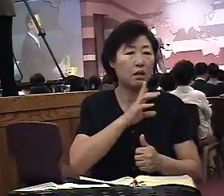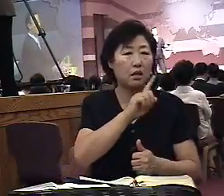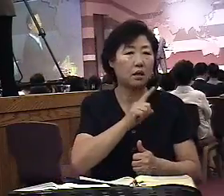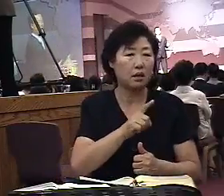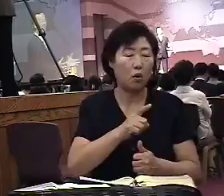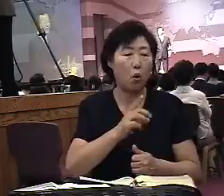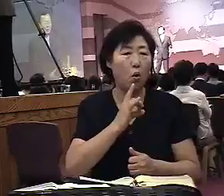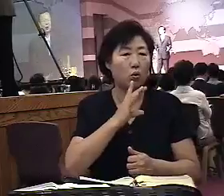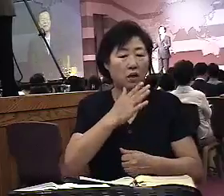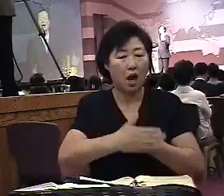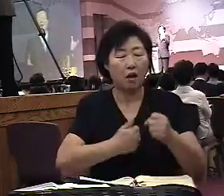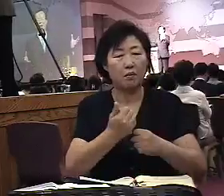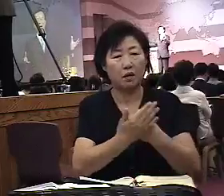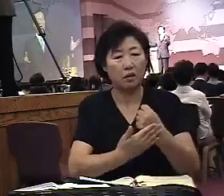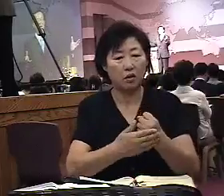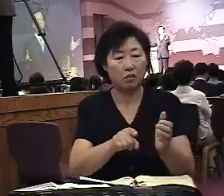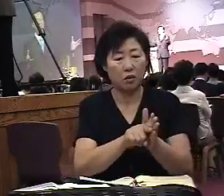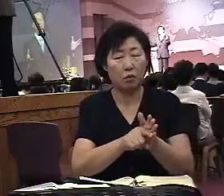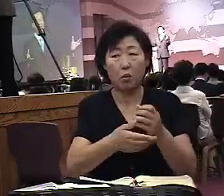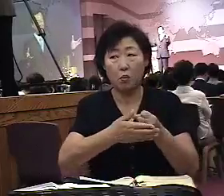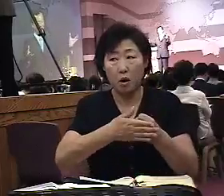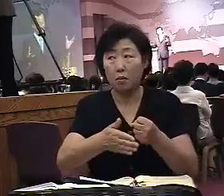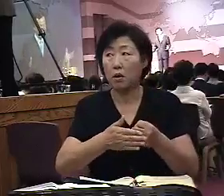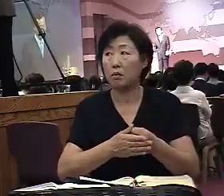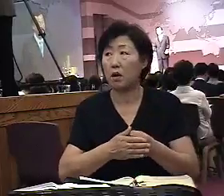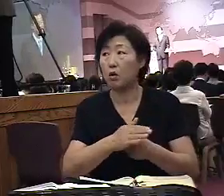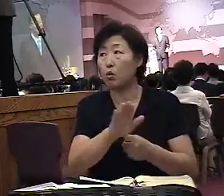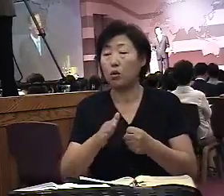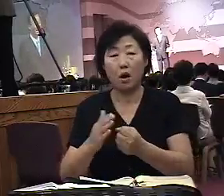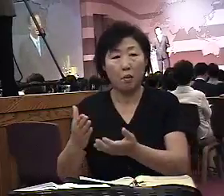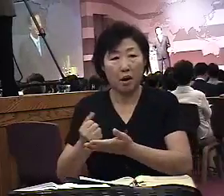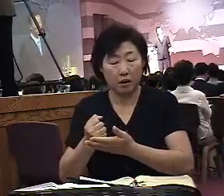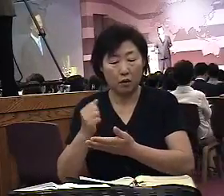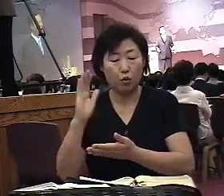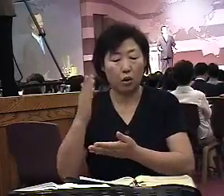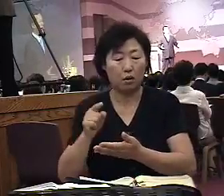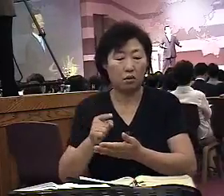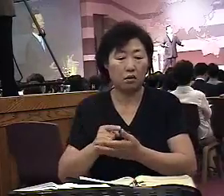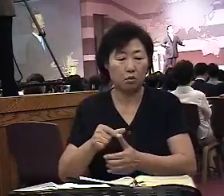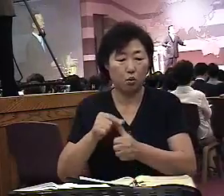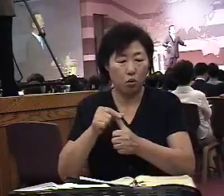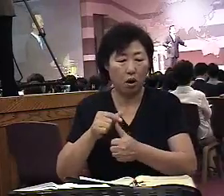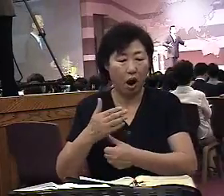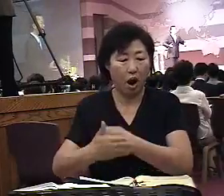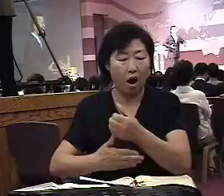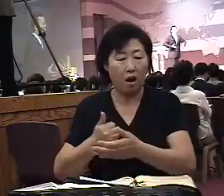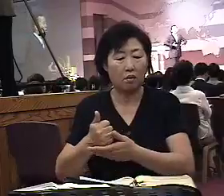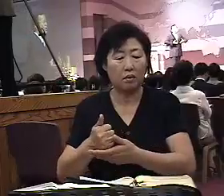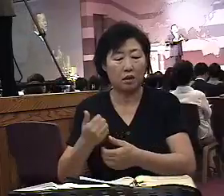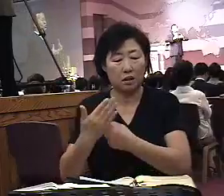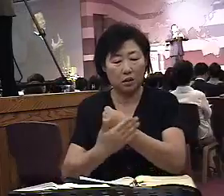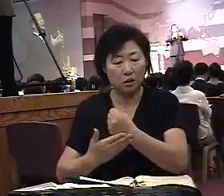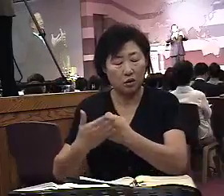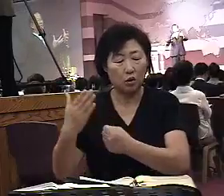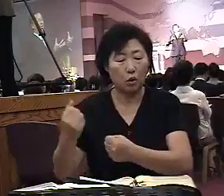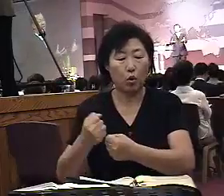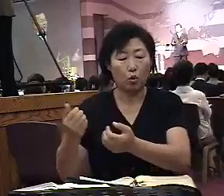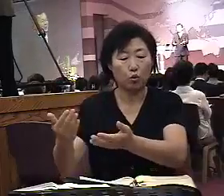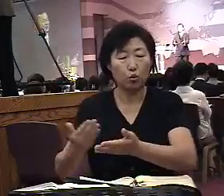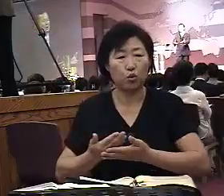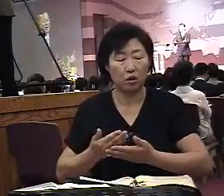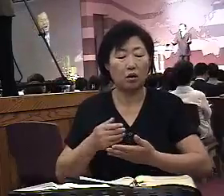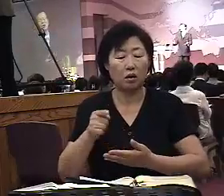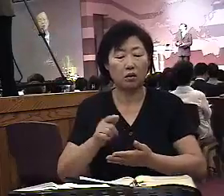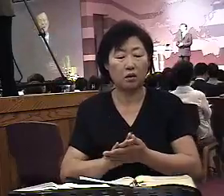은혜로 믿음으로 말미암아 우리가 받게 되는 것이다. 구원이란 하나님께서 우리에게 은혜로 주시는 것이다